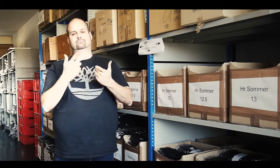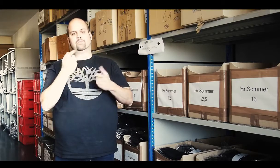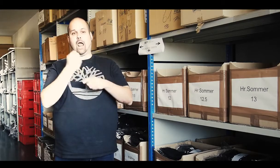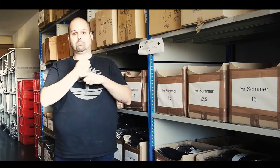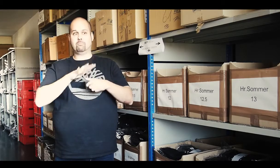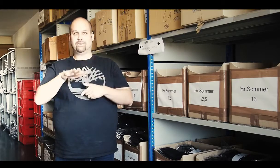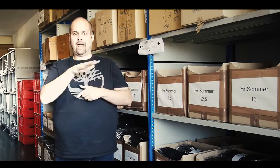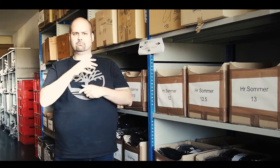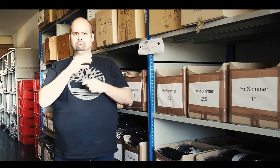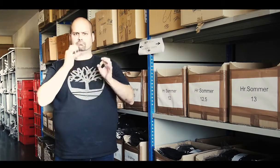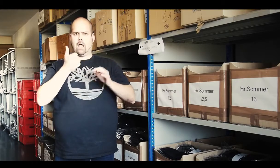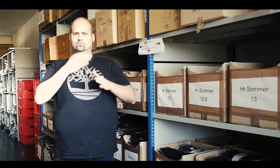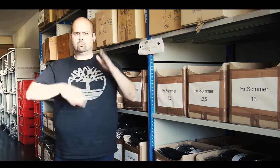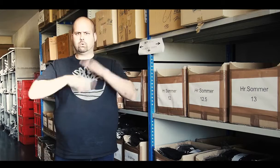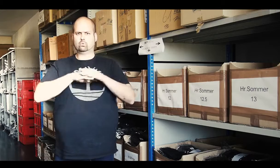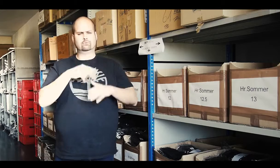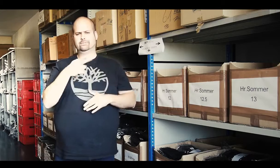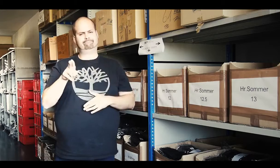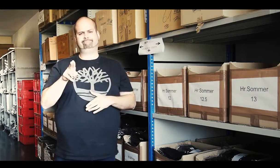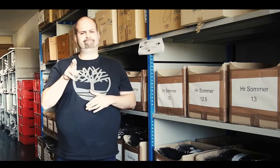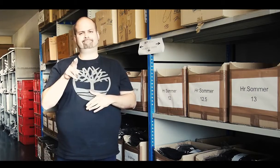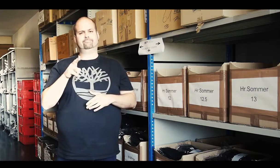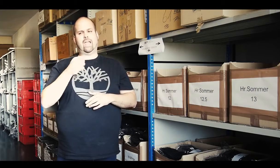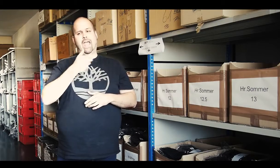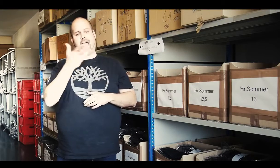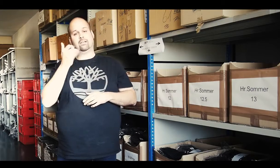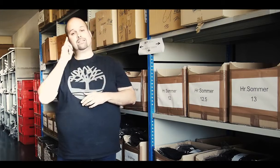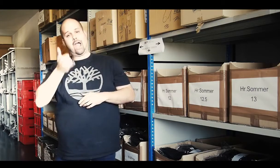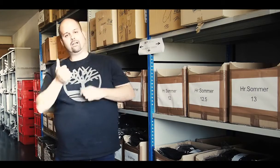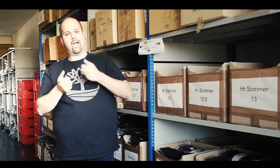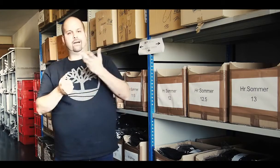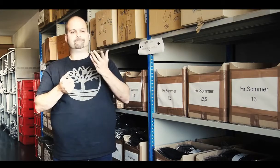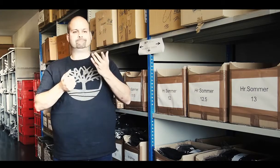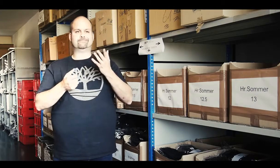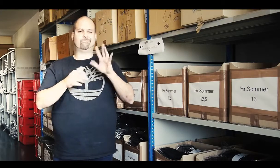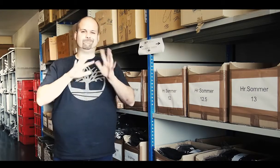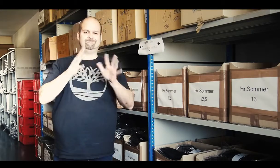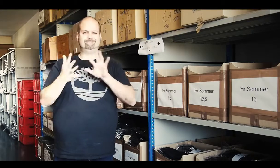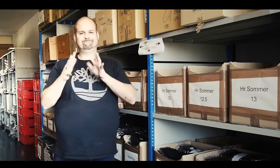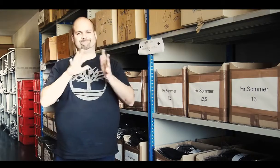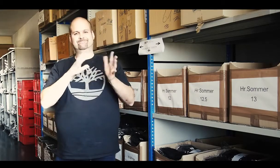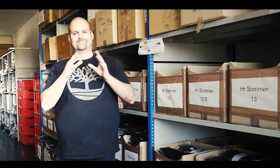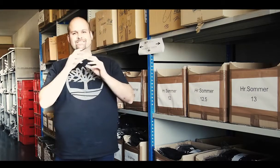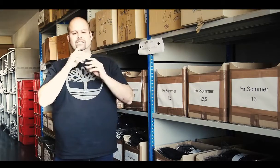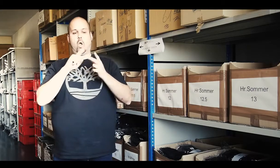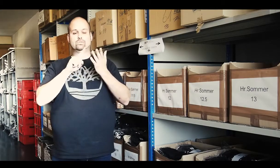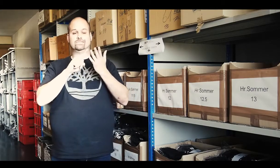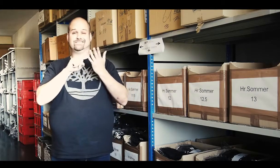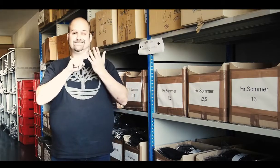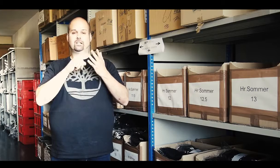keine hundertprozentigen Chancengleichheit gegeben. In manchen Firmen läuft das sehr gut, in manchen weniger.